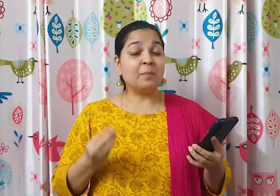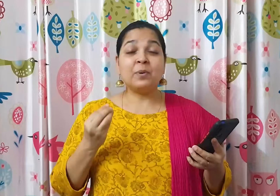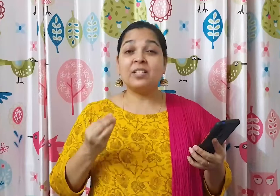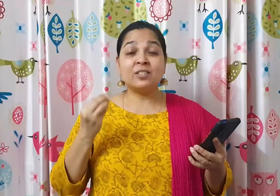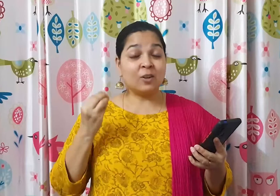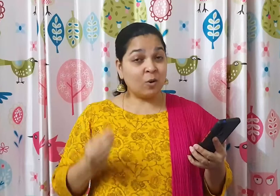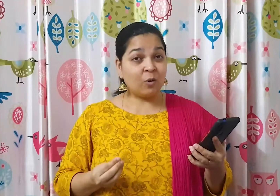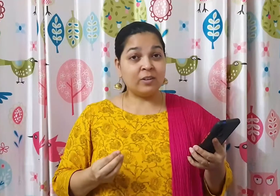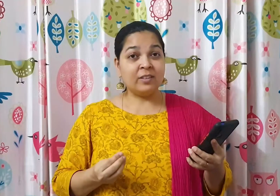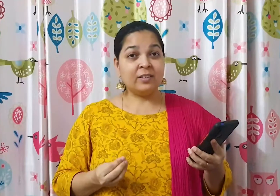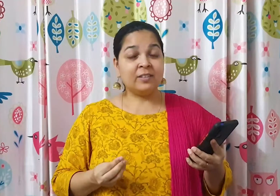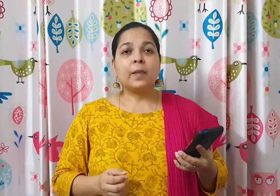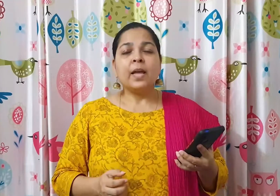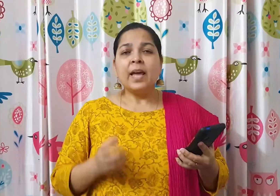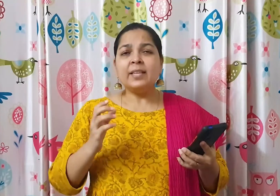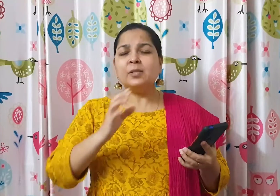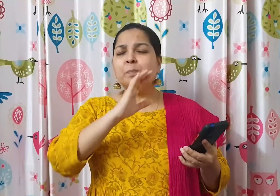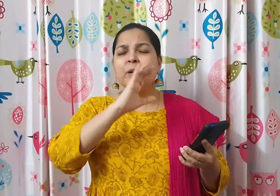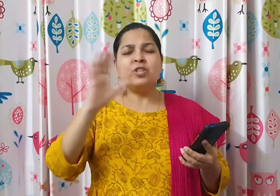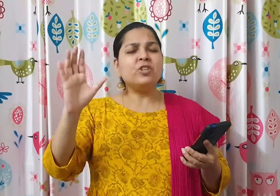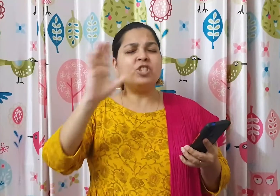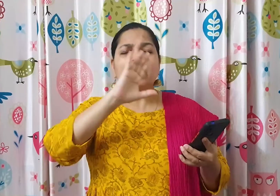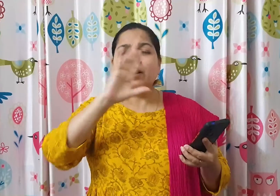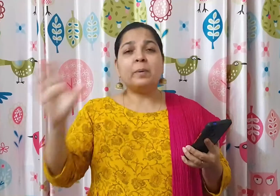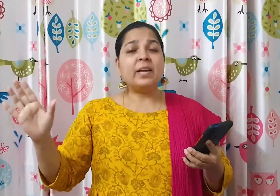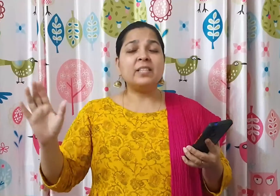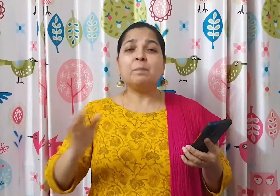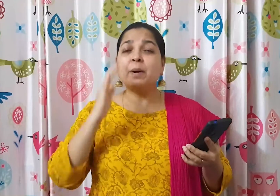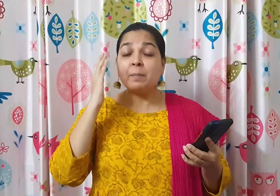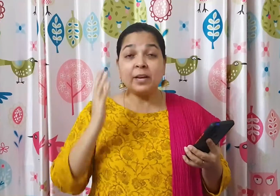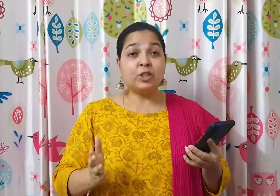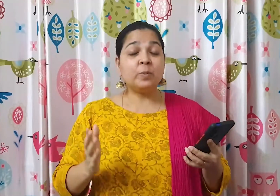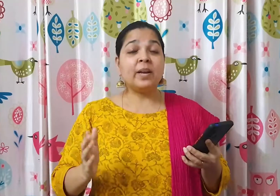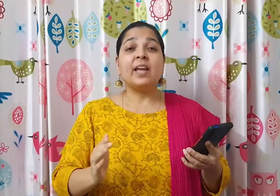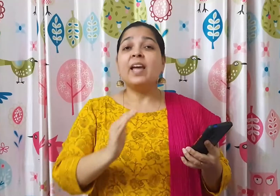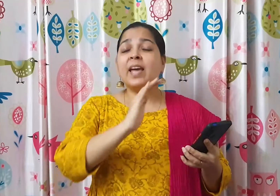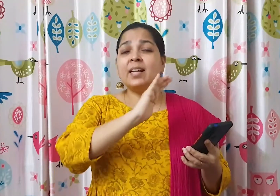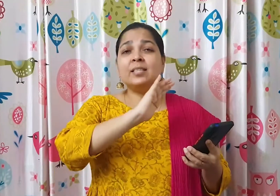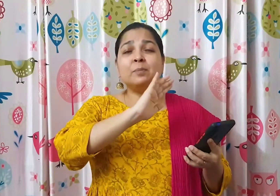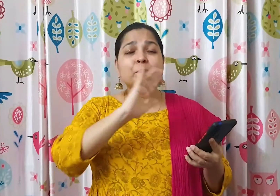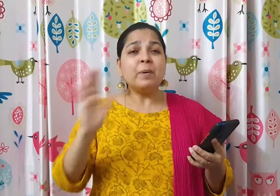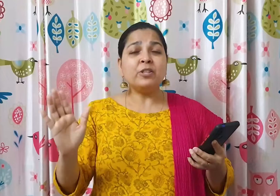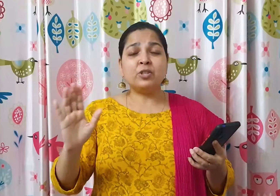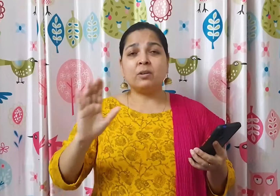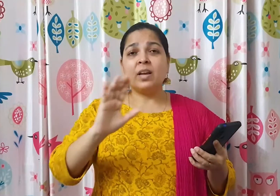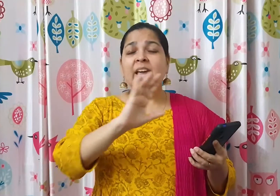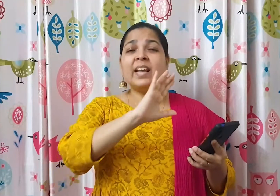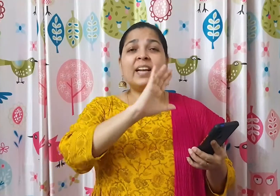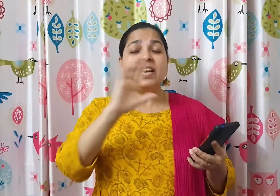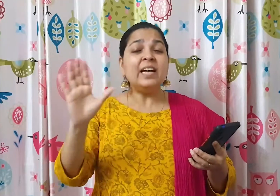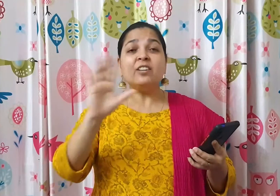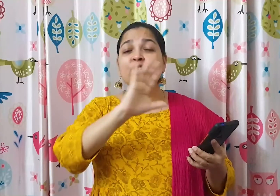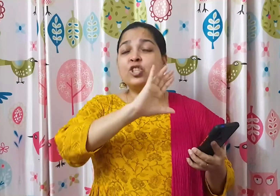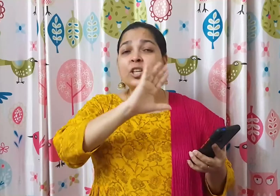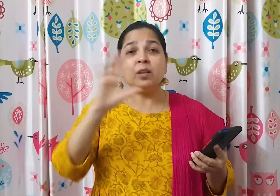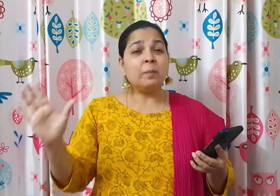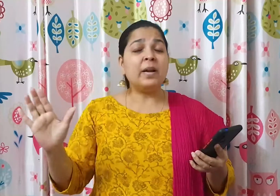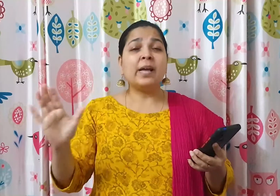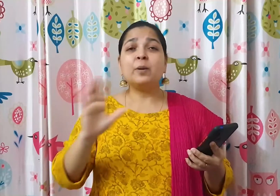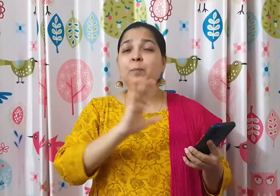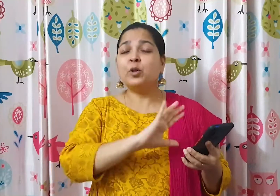যাতে সকলোখিনি স্পষ্টৰূপে হয়, আৰু একেবাৰে ঈশ্বৰৰ যিটো চিত্ৰ আছিলে, যিটো চিত্ৰ অংকন কৰিছিলে,